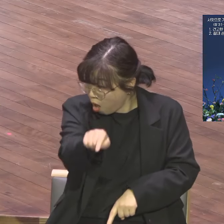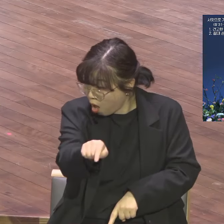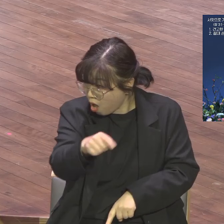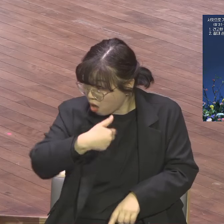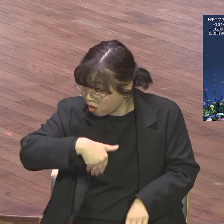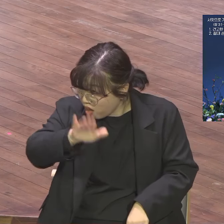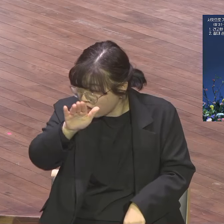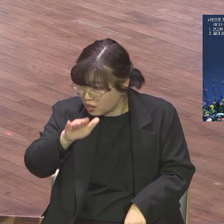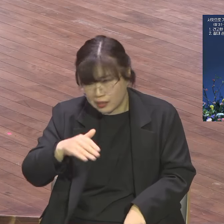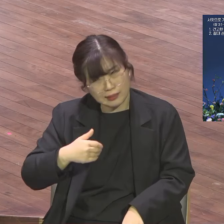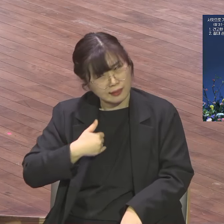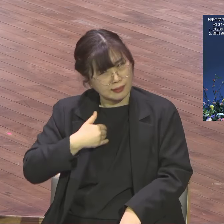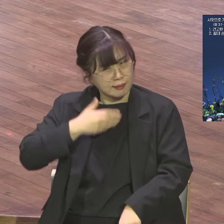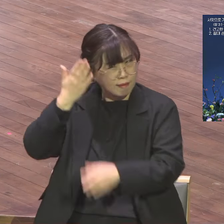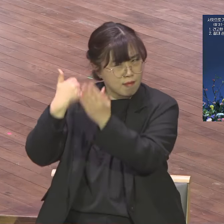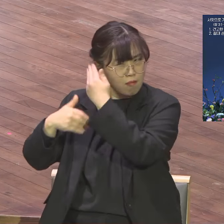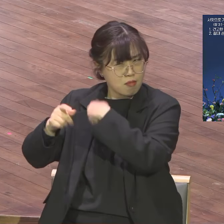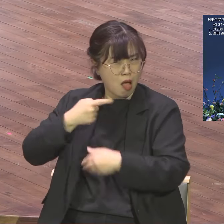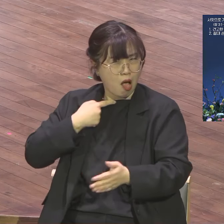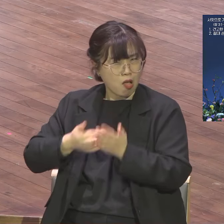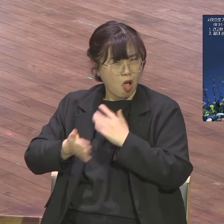말씀에 의지하여